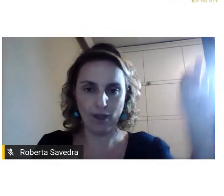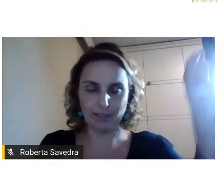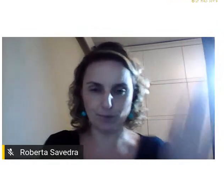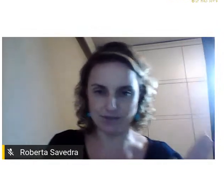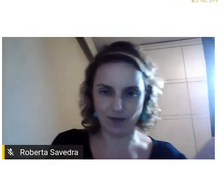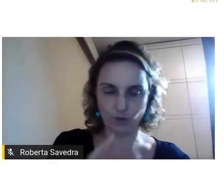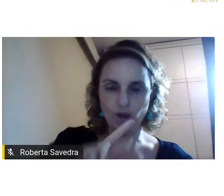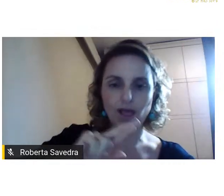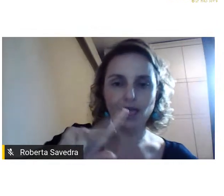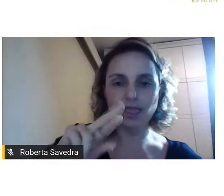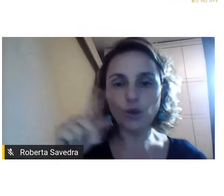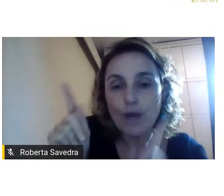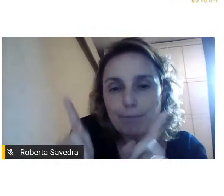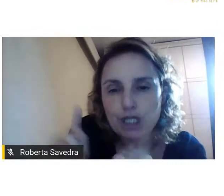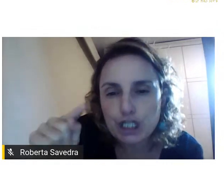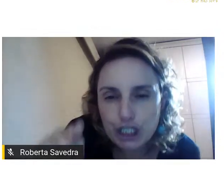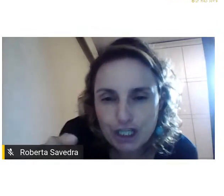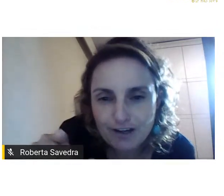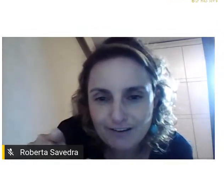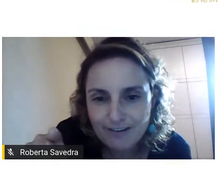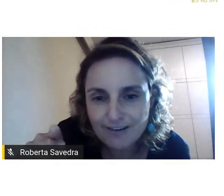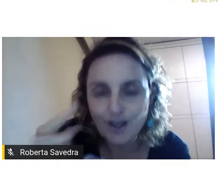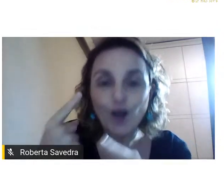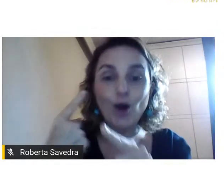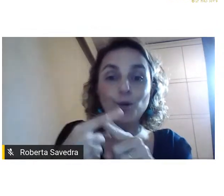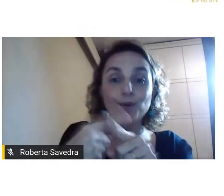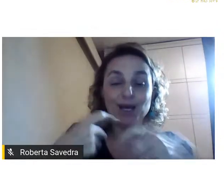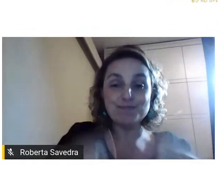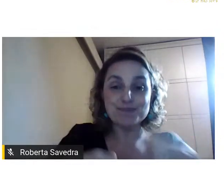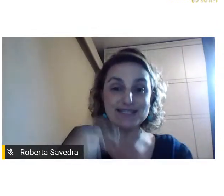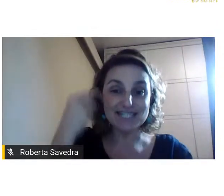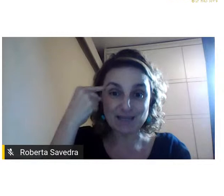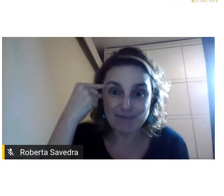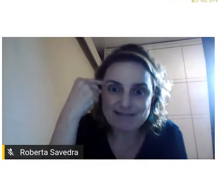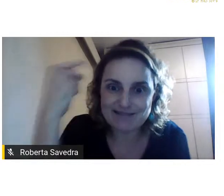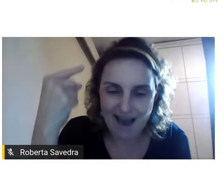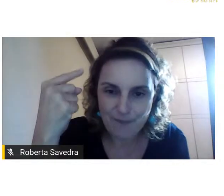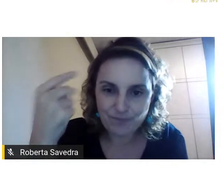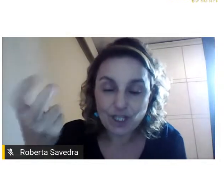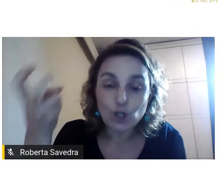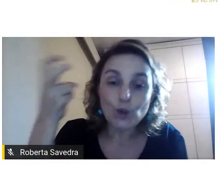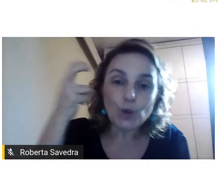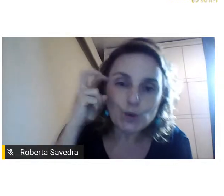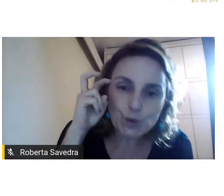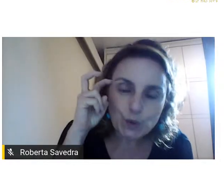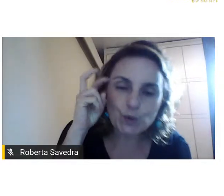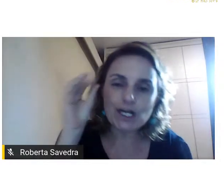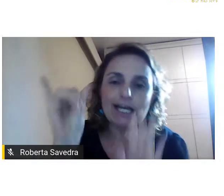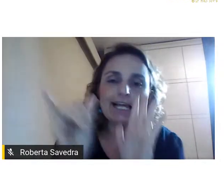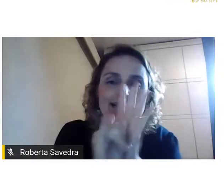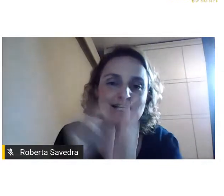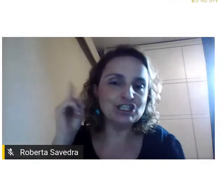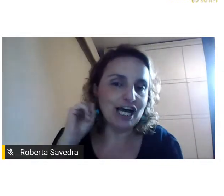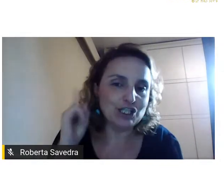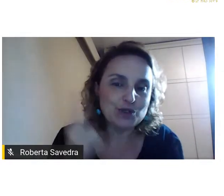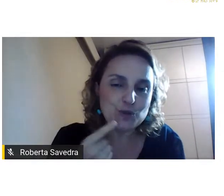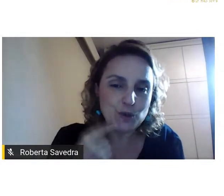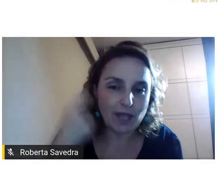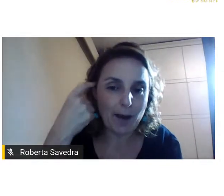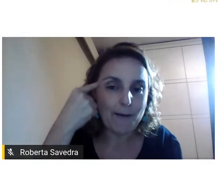E aí e é como se fosse é 50 por cento e cinquenta por cento metade metade